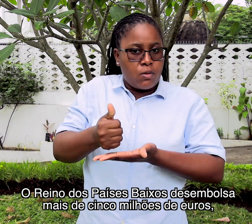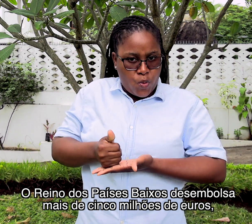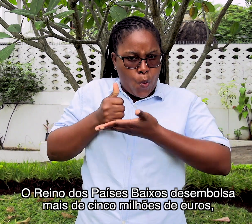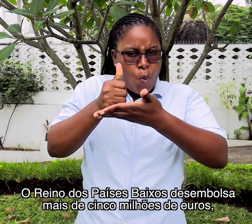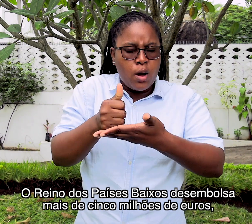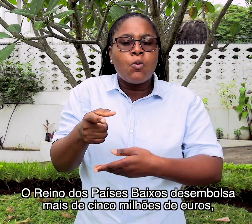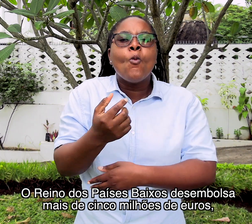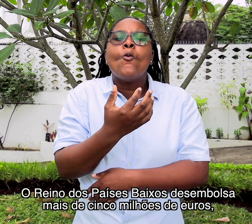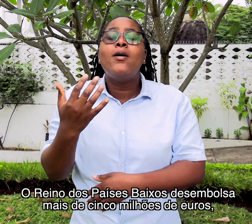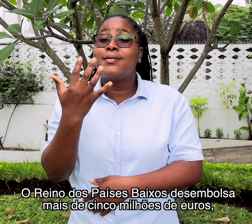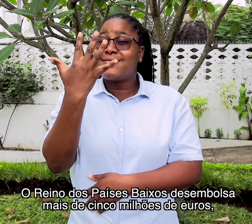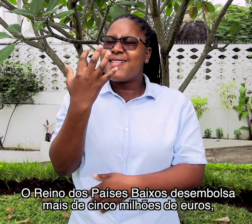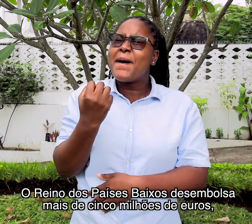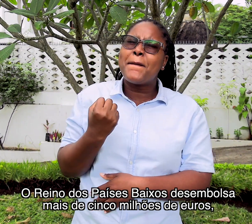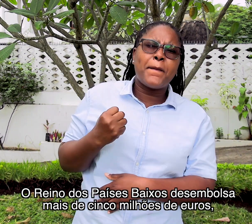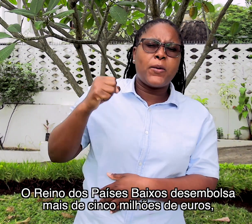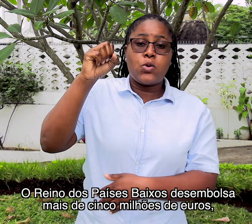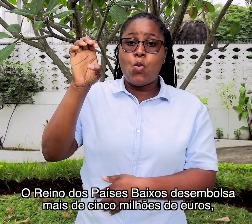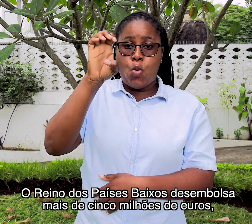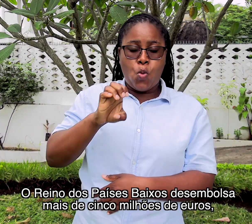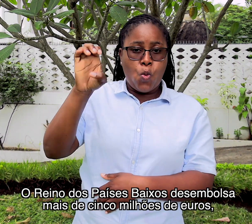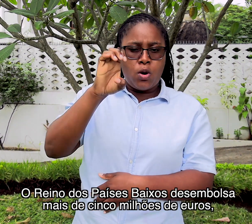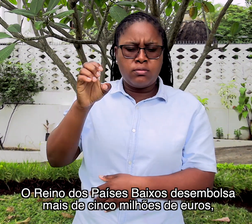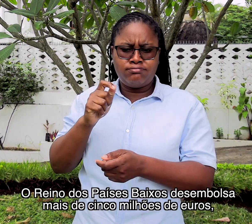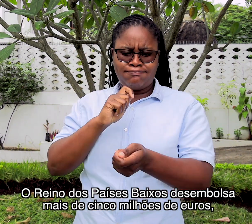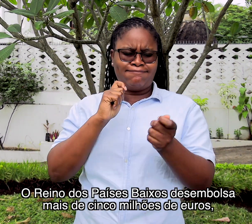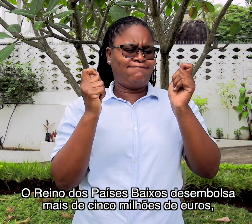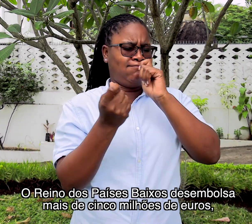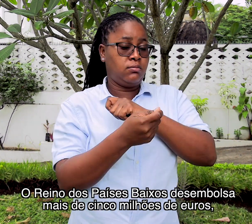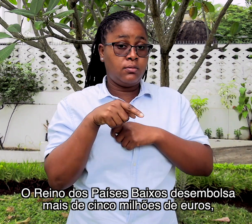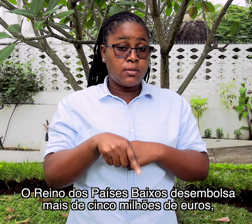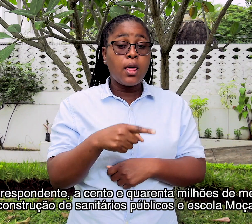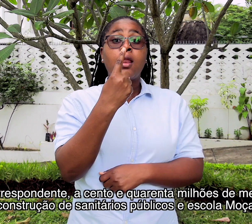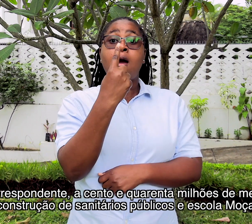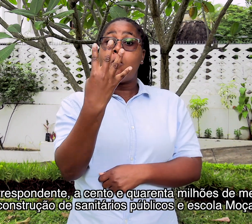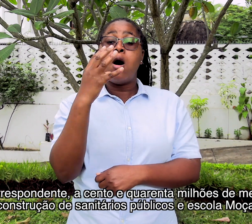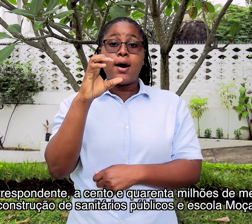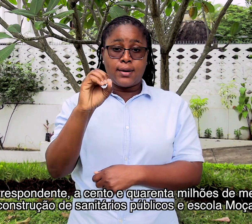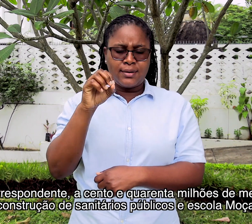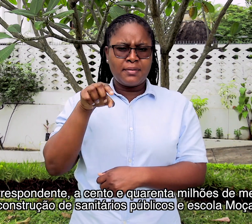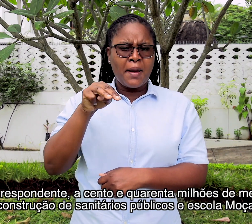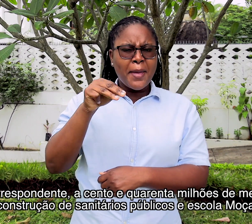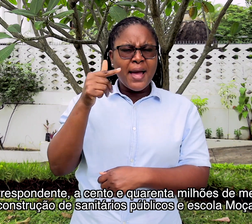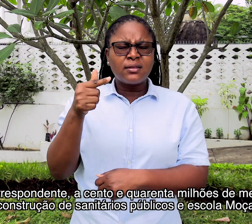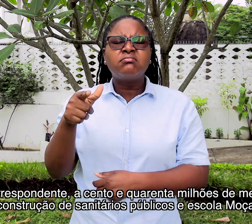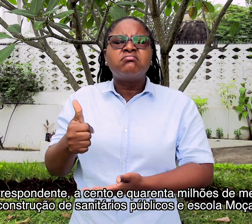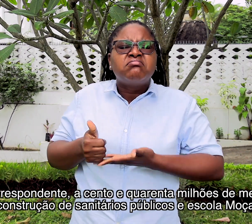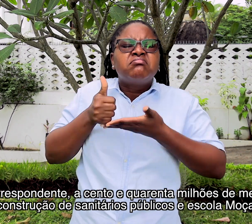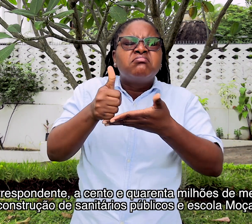O Reino dos Países Baixos desembolsa mais de 5 milhões de euros, o correspondente a 140 milhões de